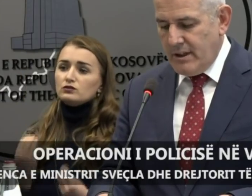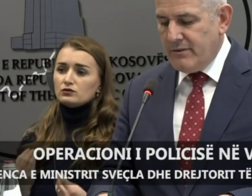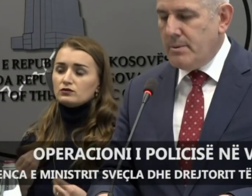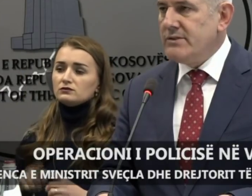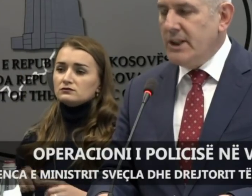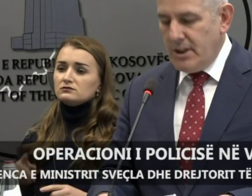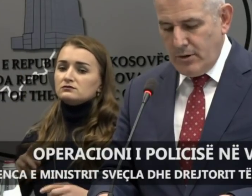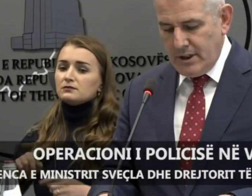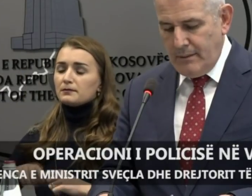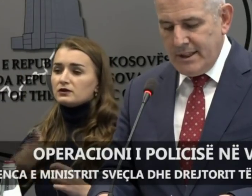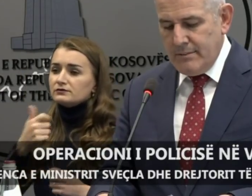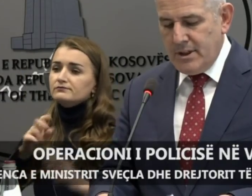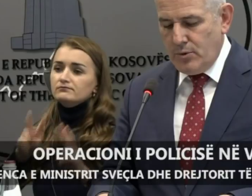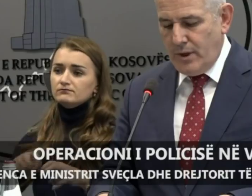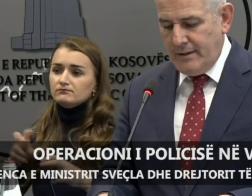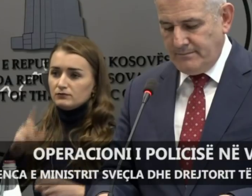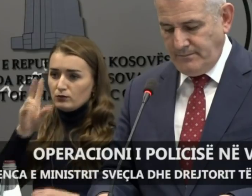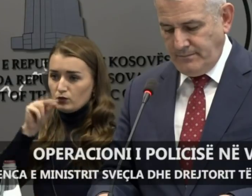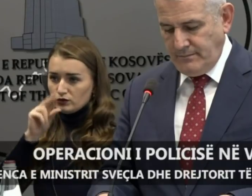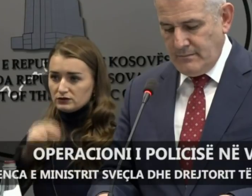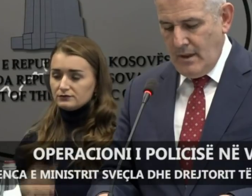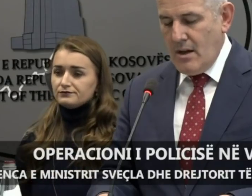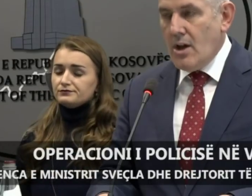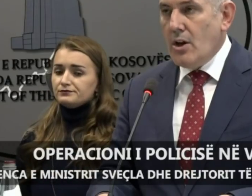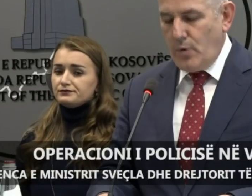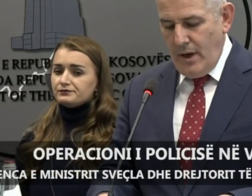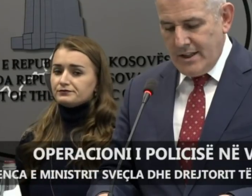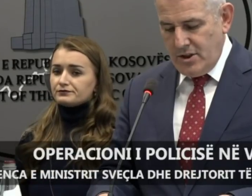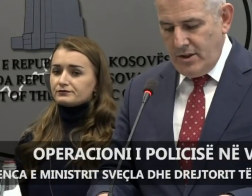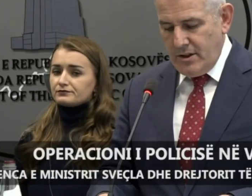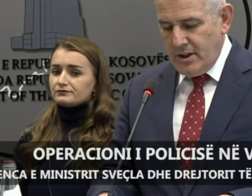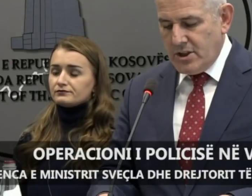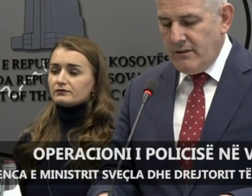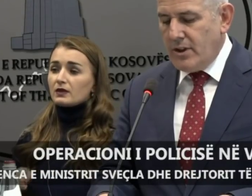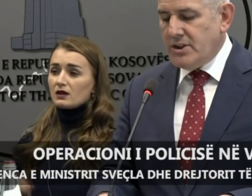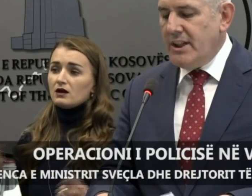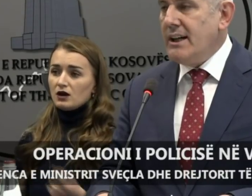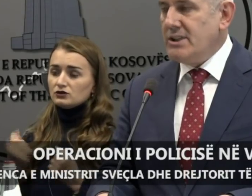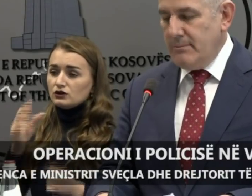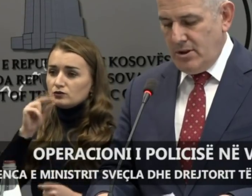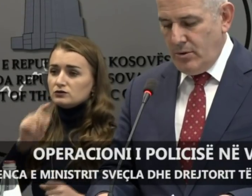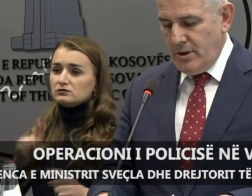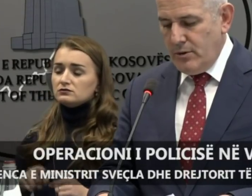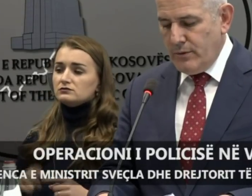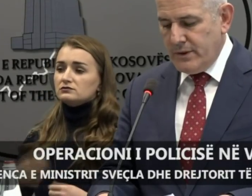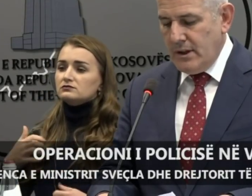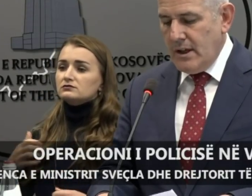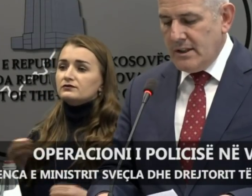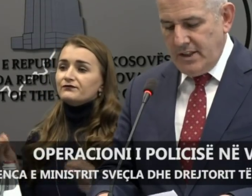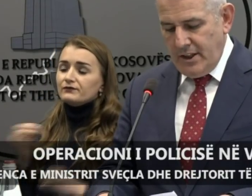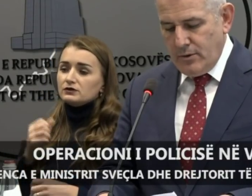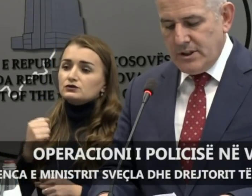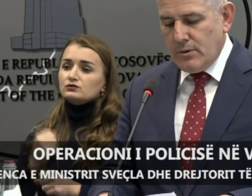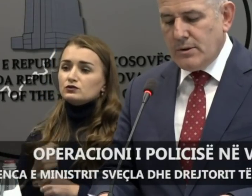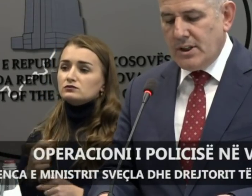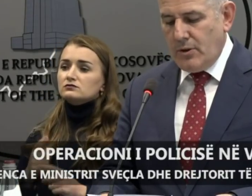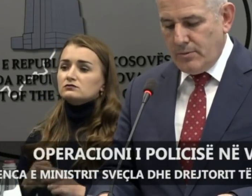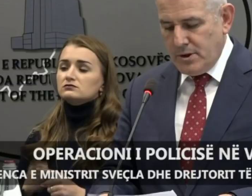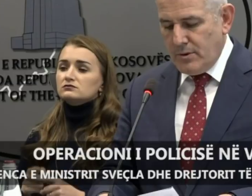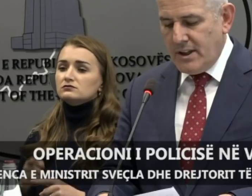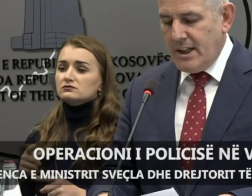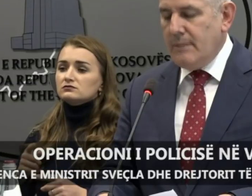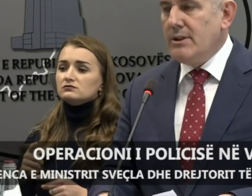e personave të përfshirë në kontrabandimin e tyre. Ky aksion është në vazhdim e angazhimit tonë në luftë serioze